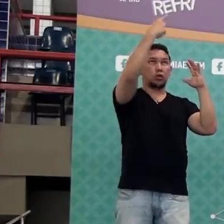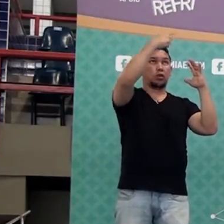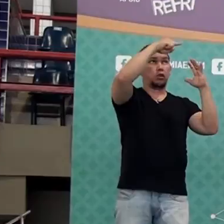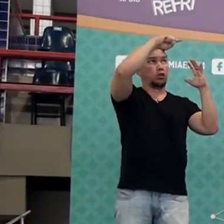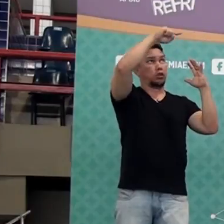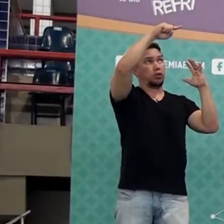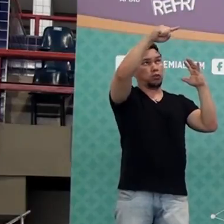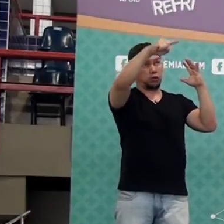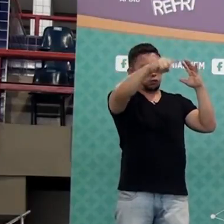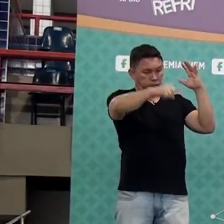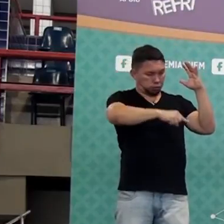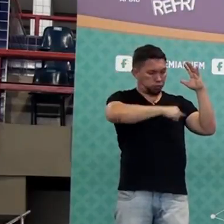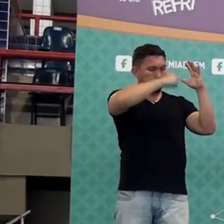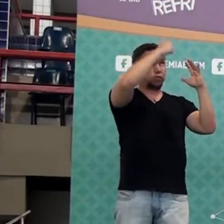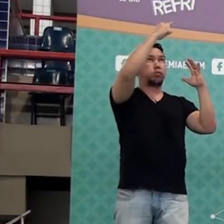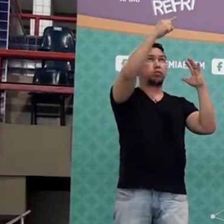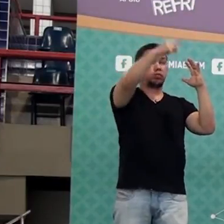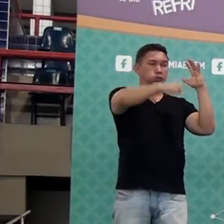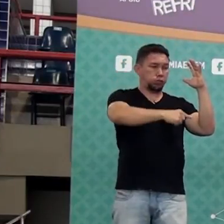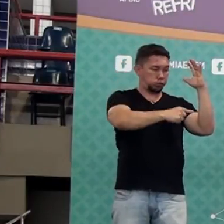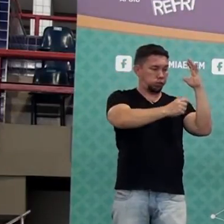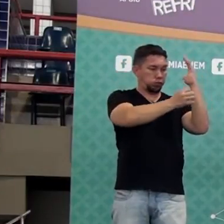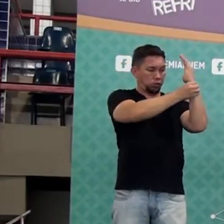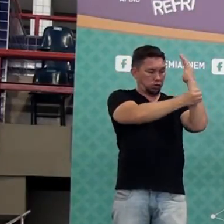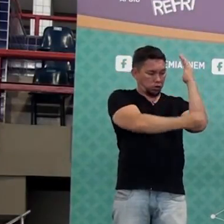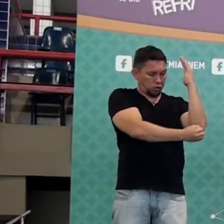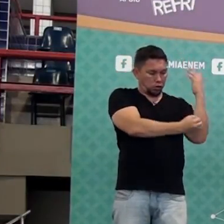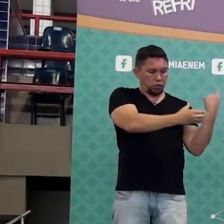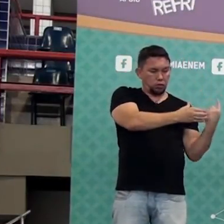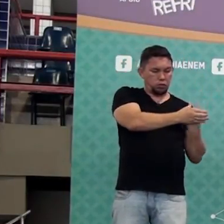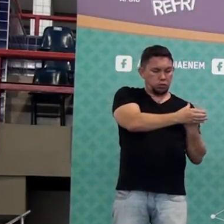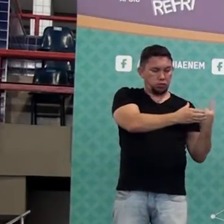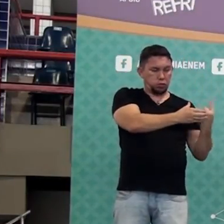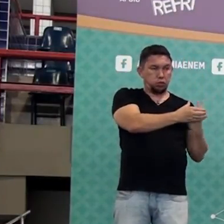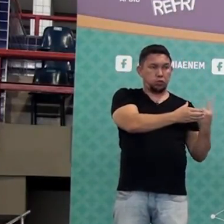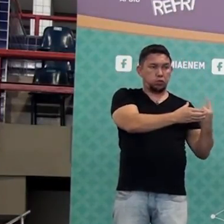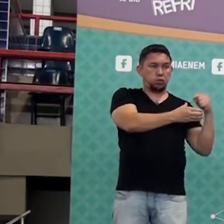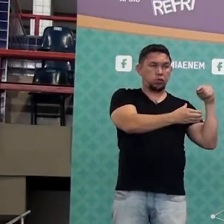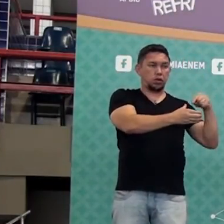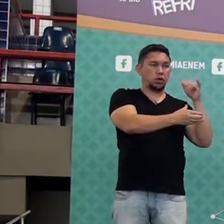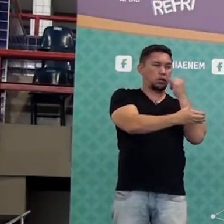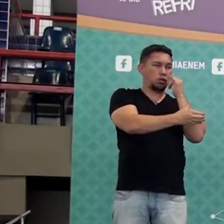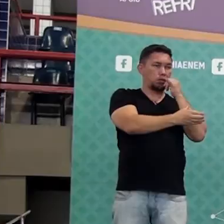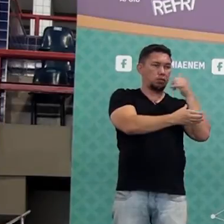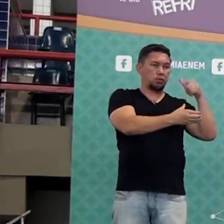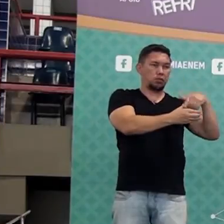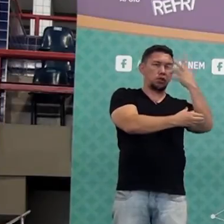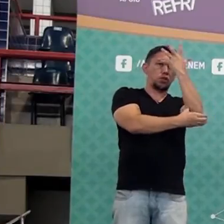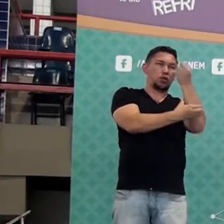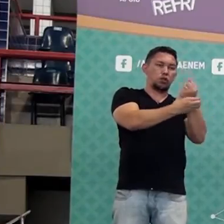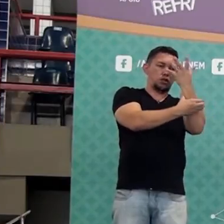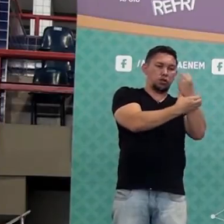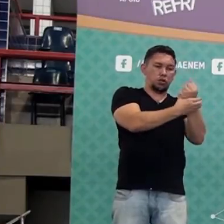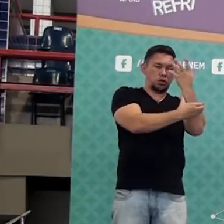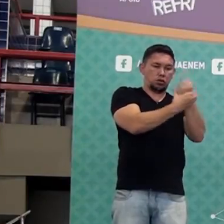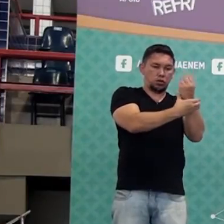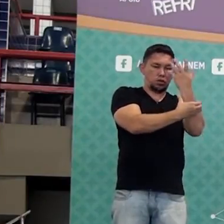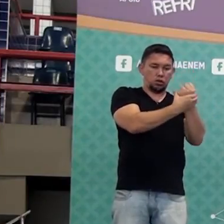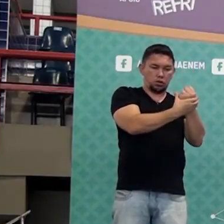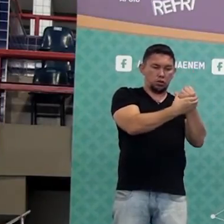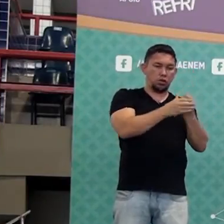essas hélices se movimentam, elas estão ligadas a uma turbina e aí você produz eletricidade. Essa não